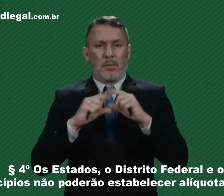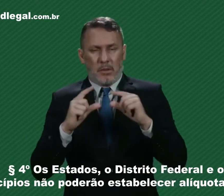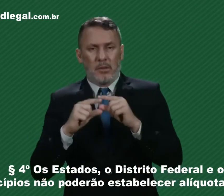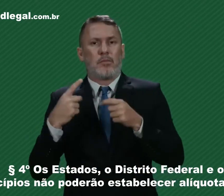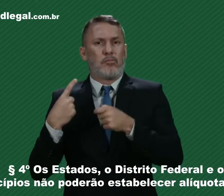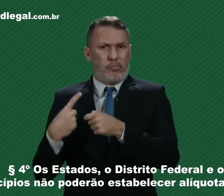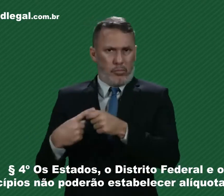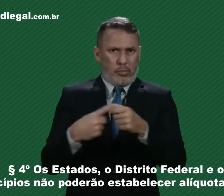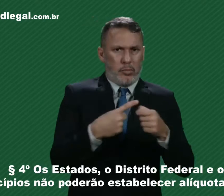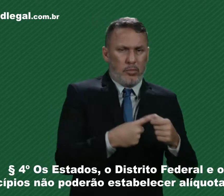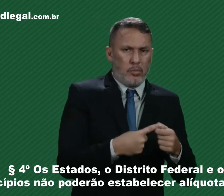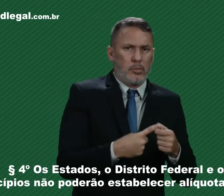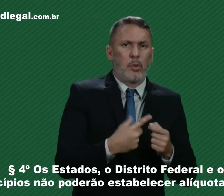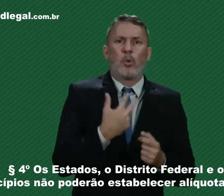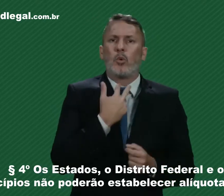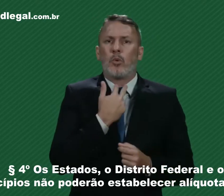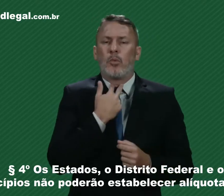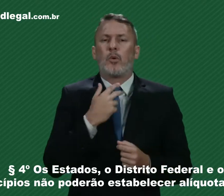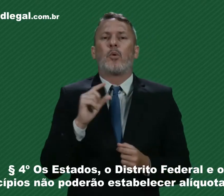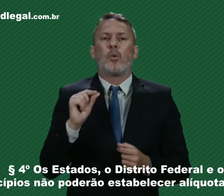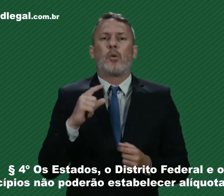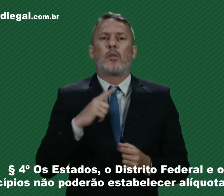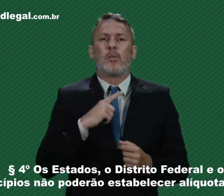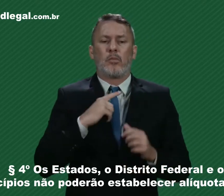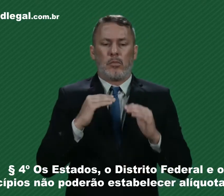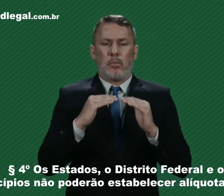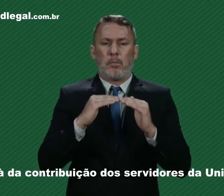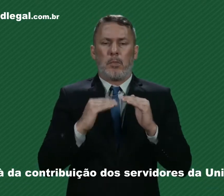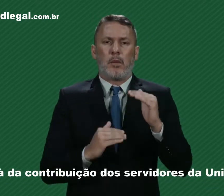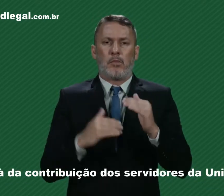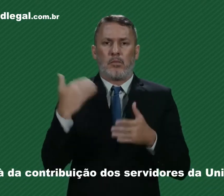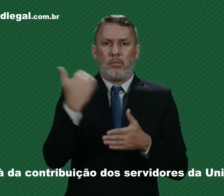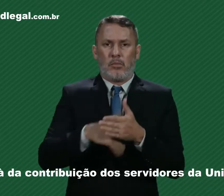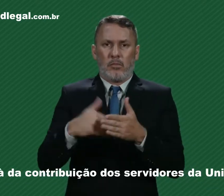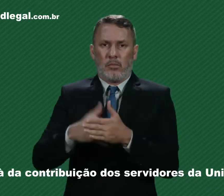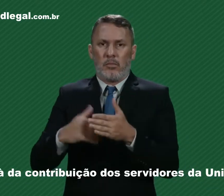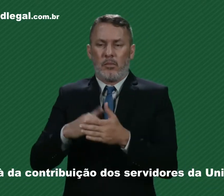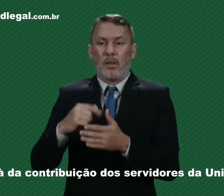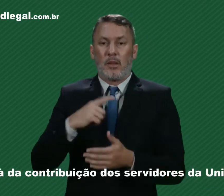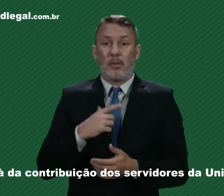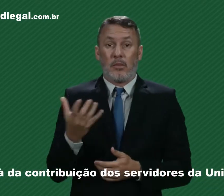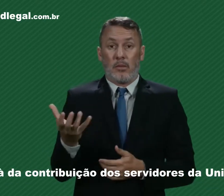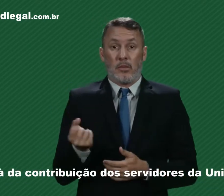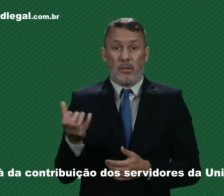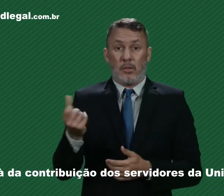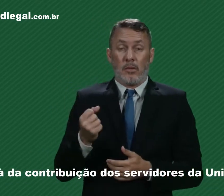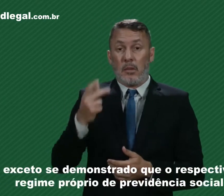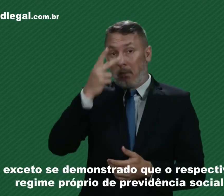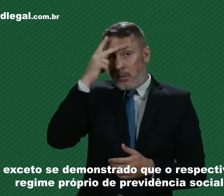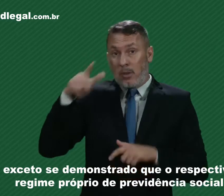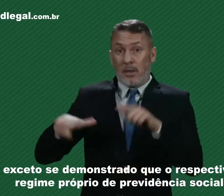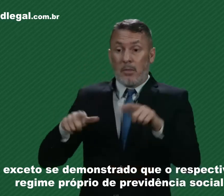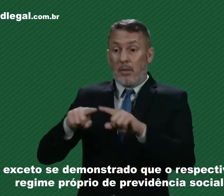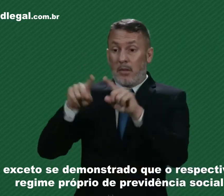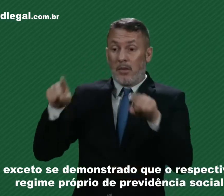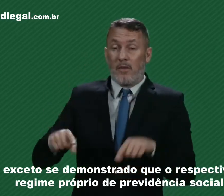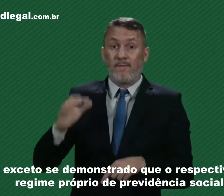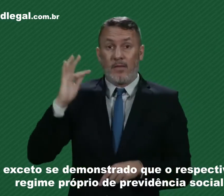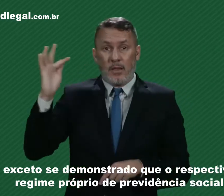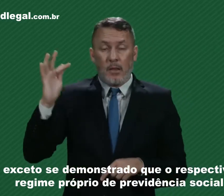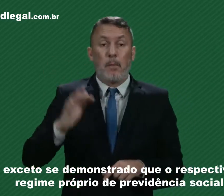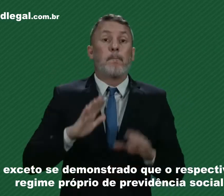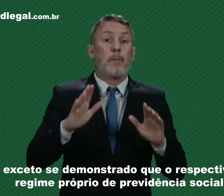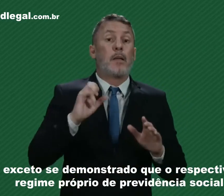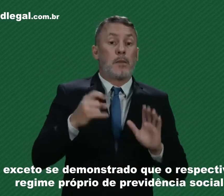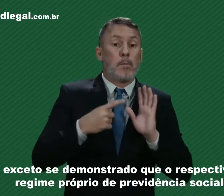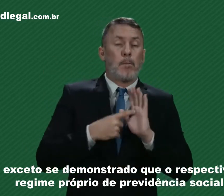e os municípios não poderão estabelecer alíquota inferior à da contribuição dos servidores da União, exceto se demonstrado